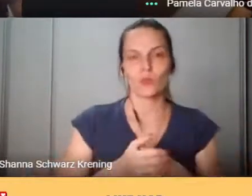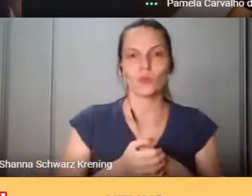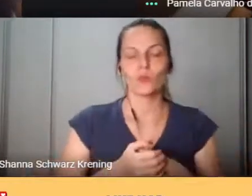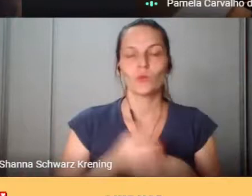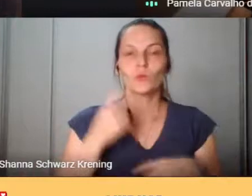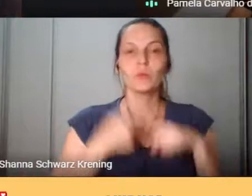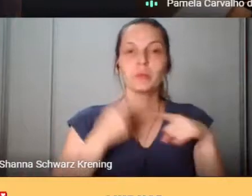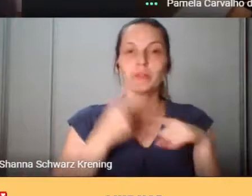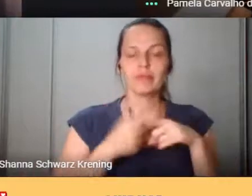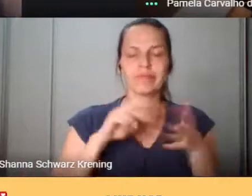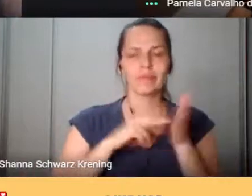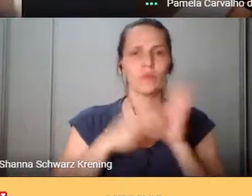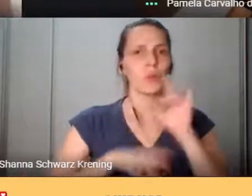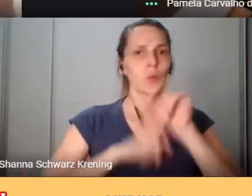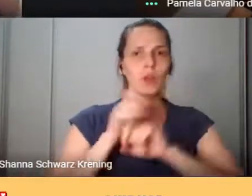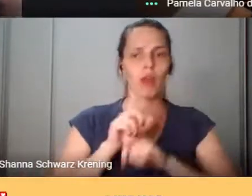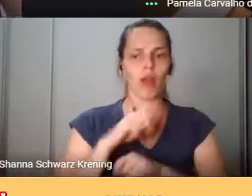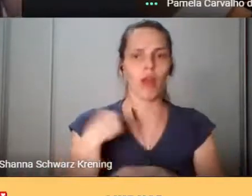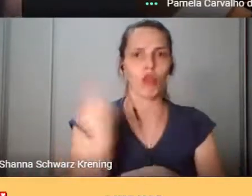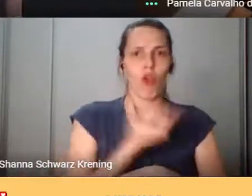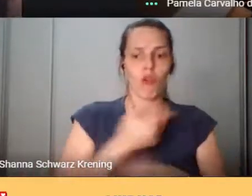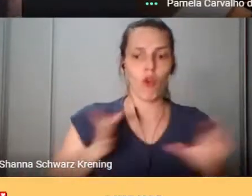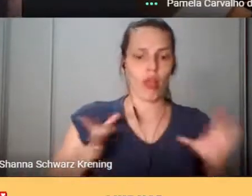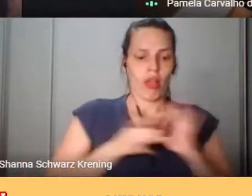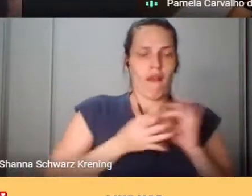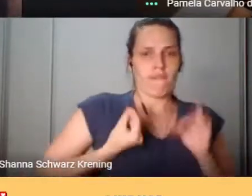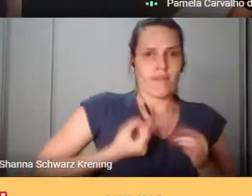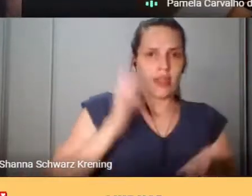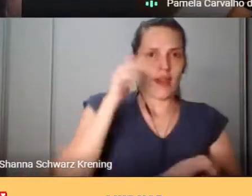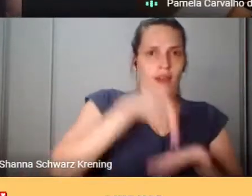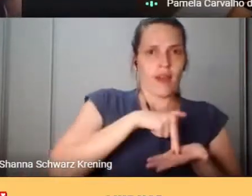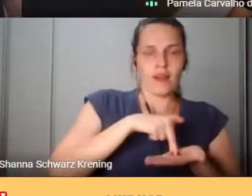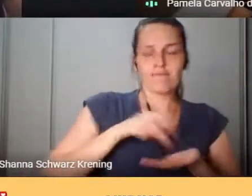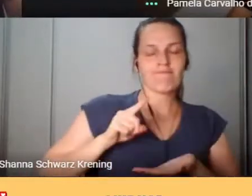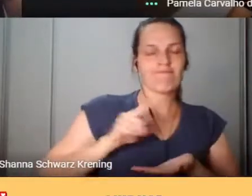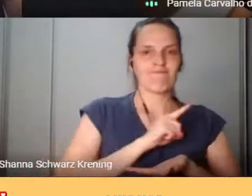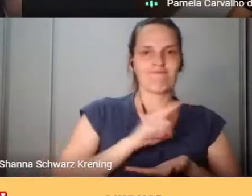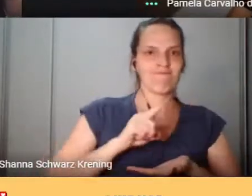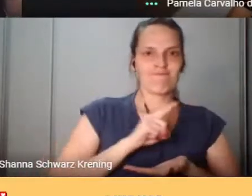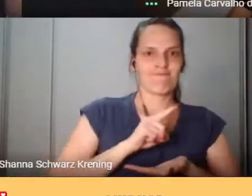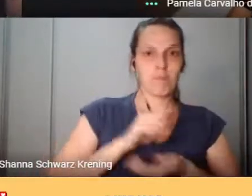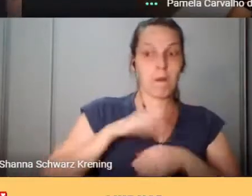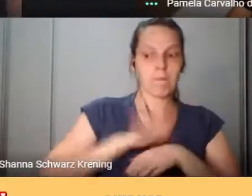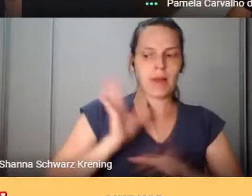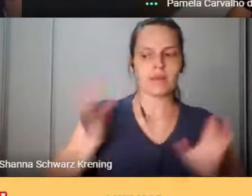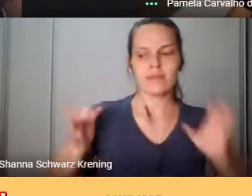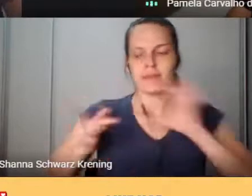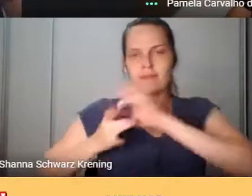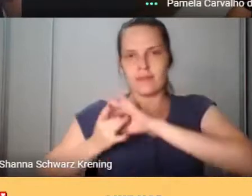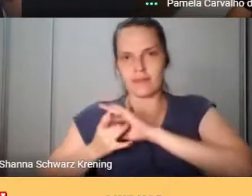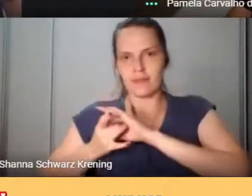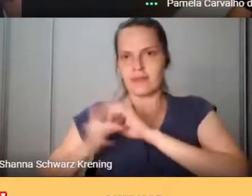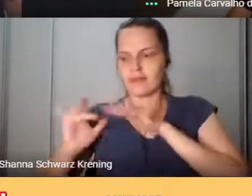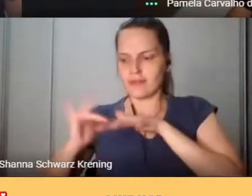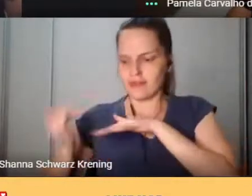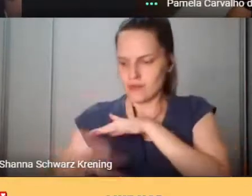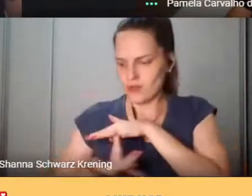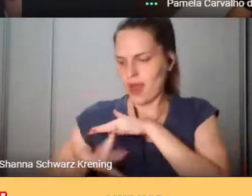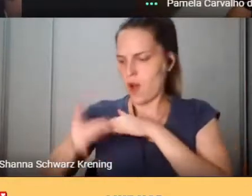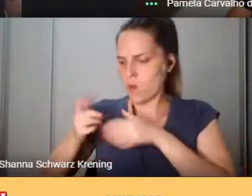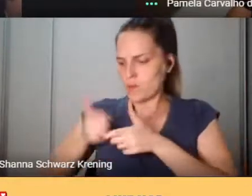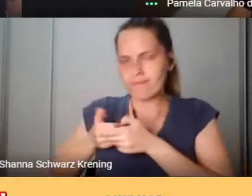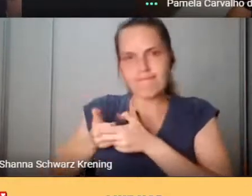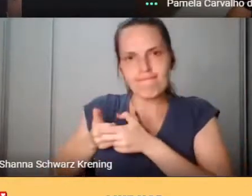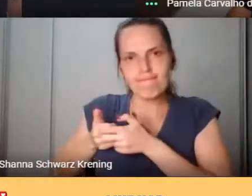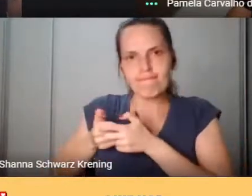estar conectado, né, com a nossa vida, mas fica conectado com o celular, fica conectado com as redes sociais. E